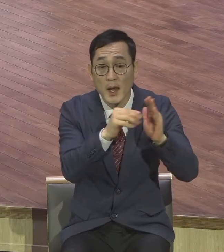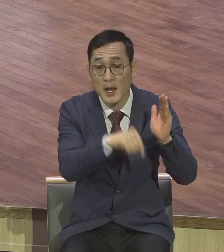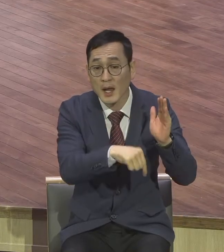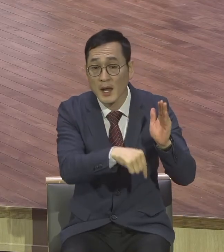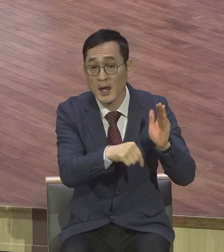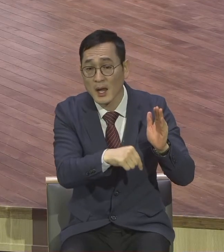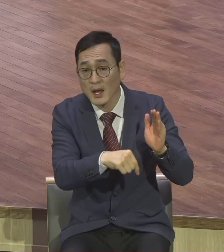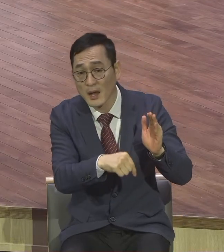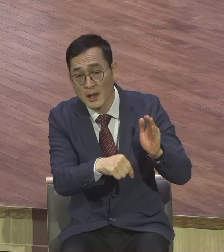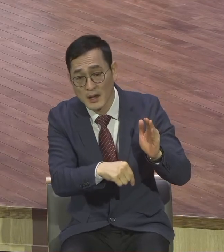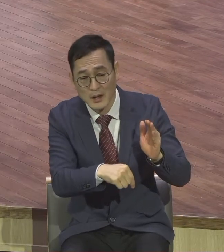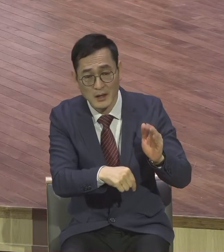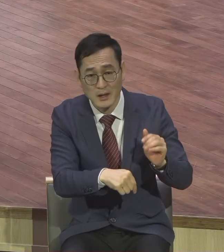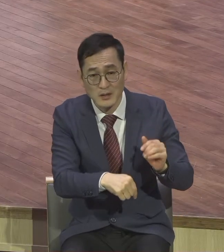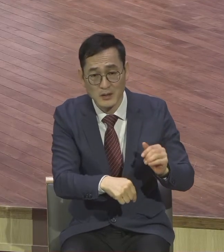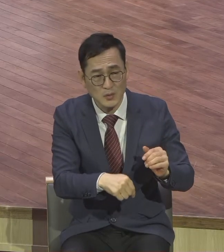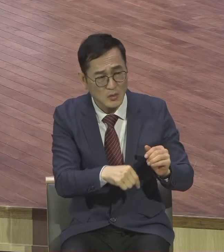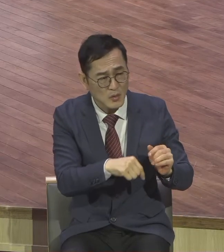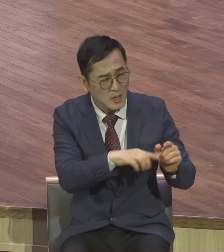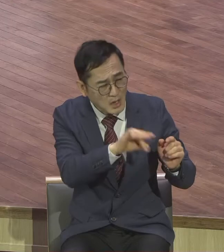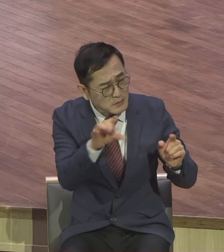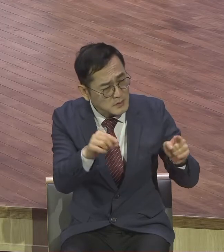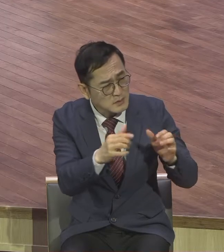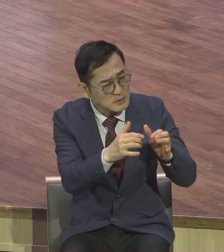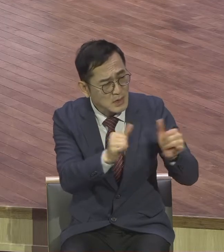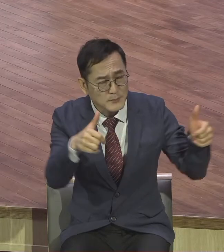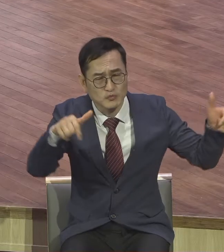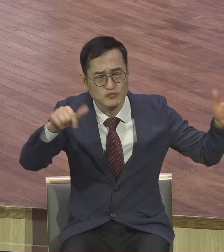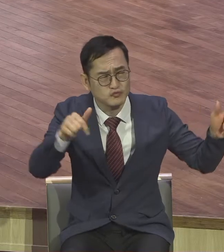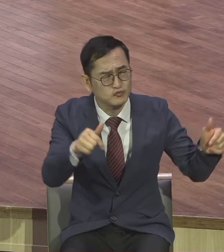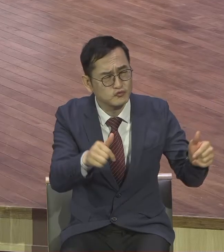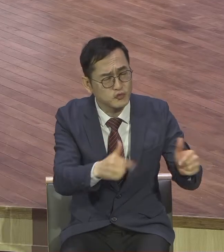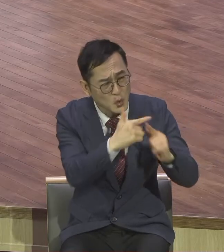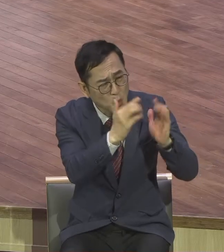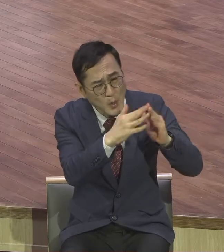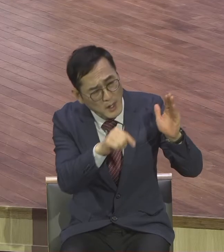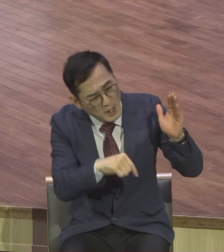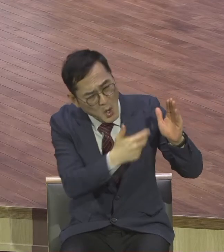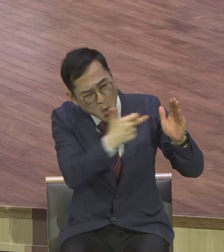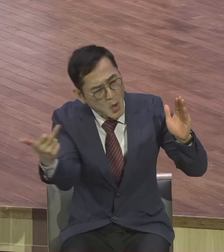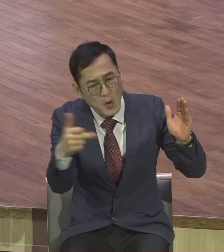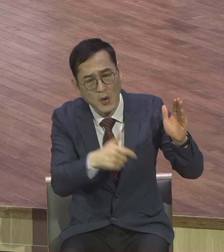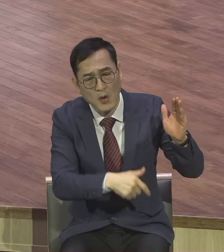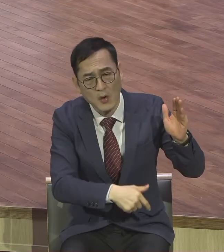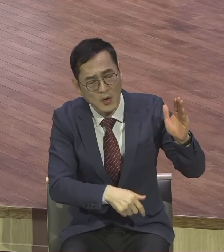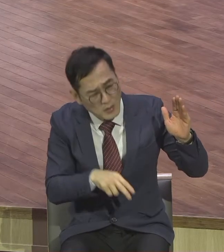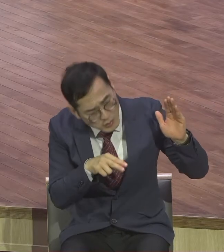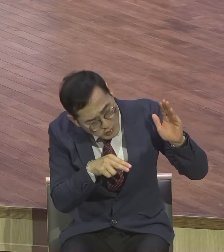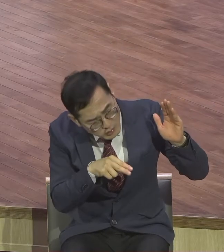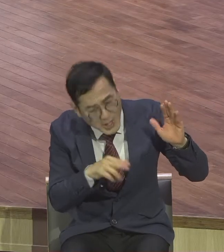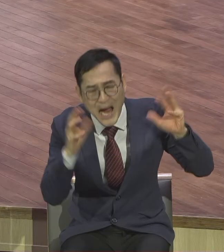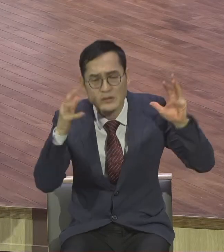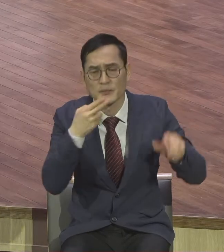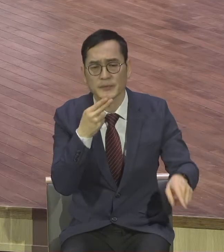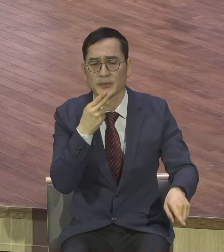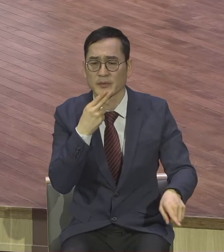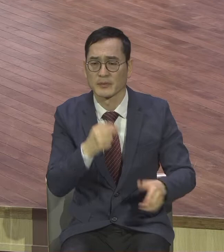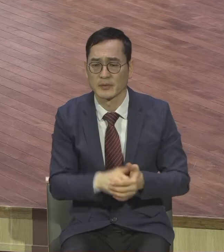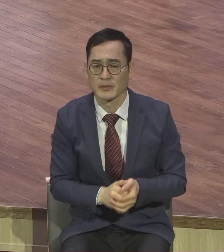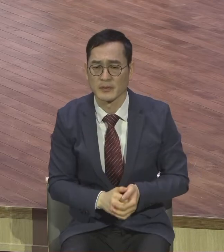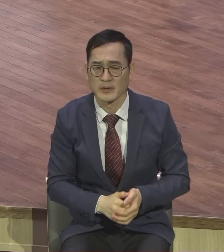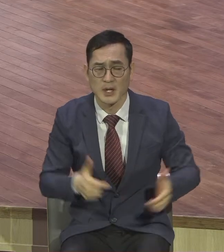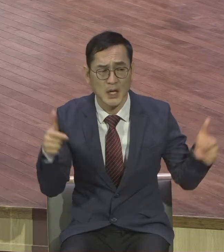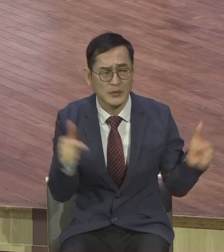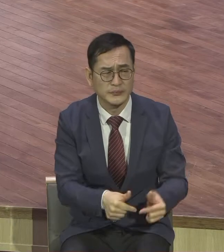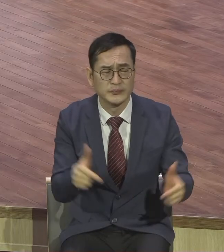곧 정체된 상태 그대로 있는 거 전혀 지금 한국계 50% 이상 주의학교가 없어요. 다 나왔어요. 통계가.